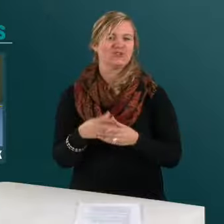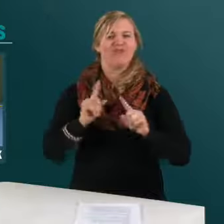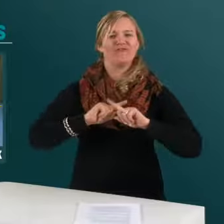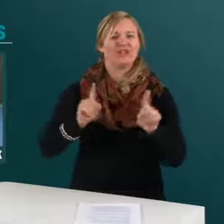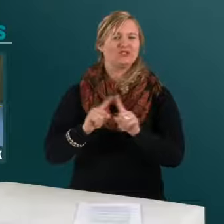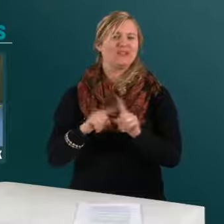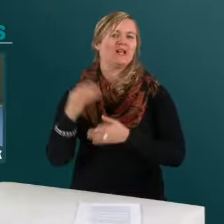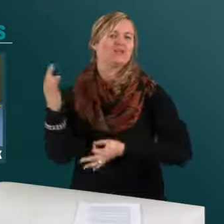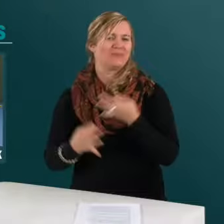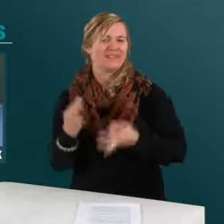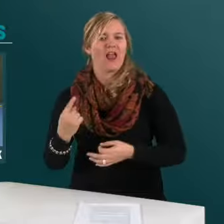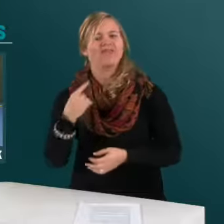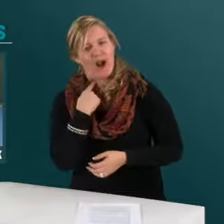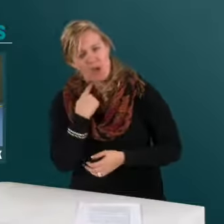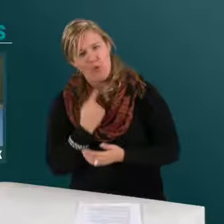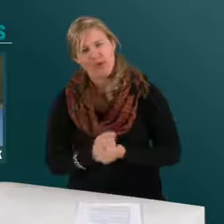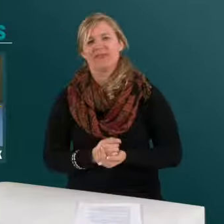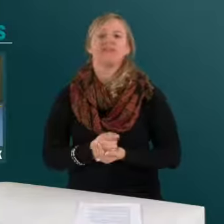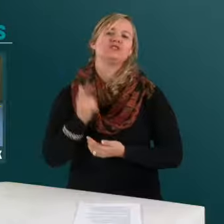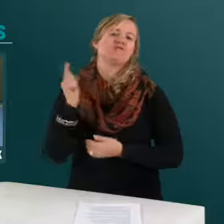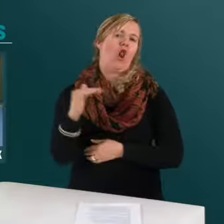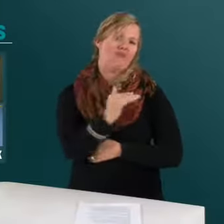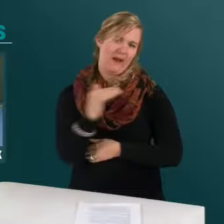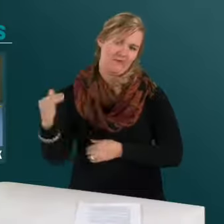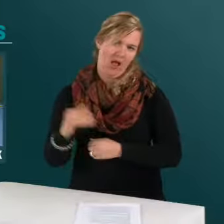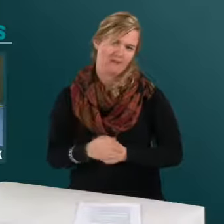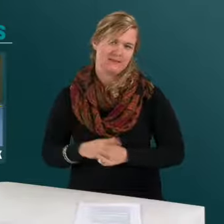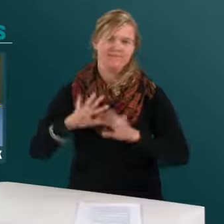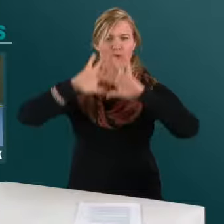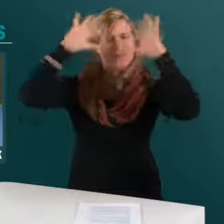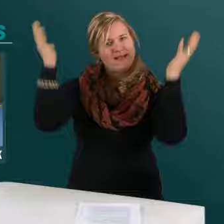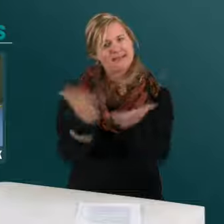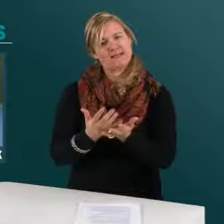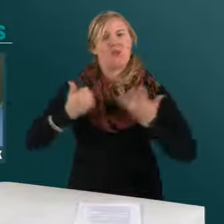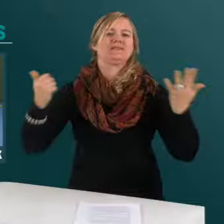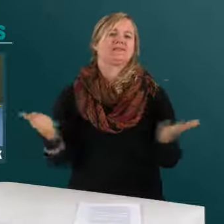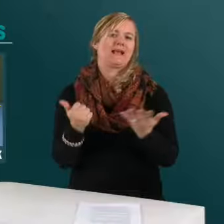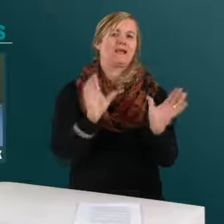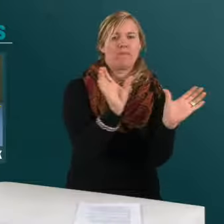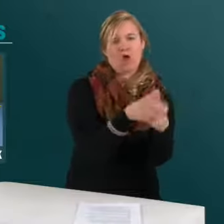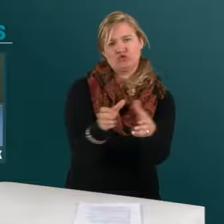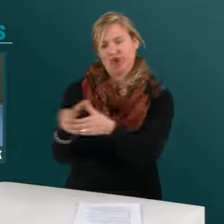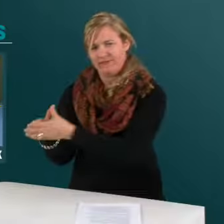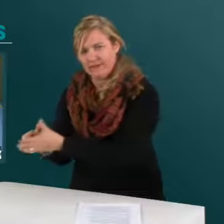mannschaft hat einige spiele verloren und landete auf dem zwölften platz von insgesamt 16 mannschaften